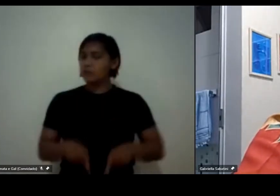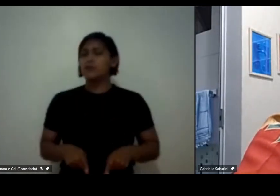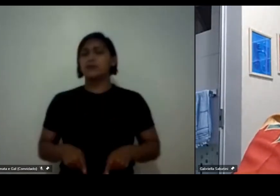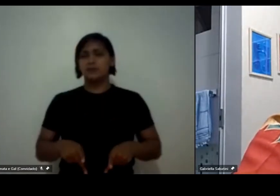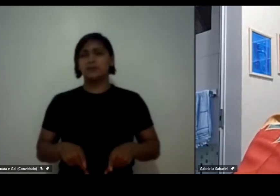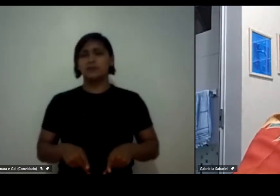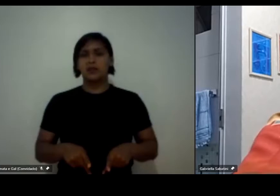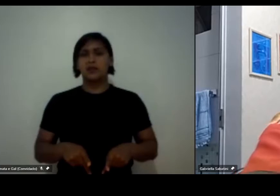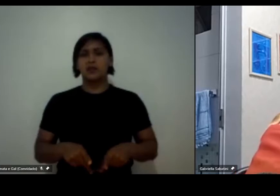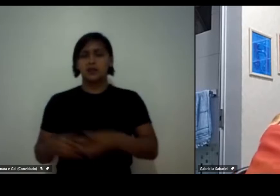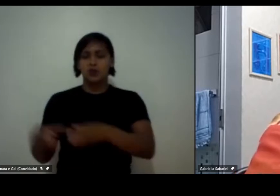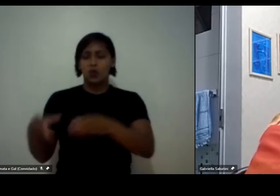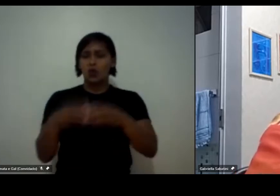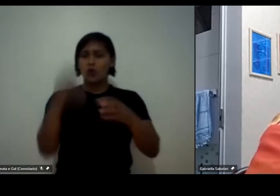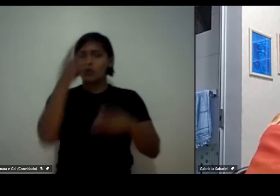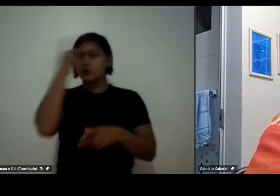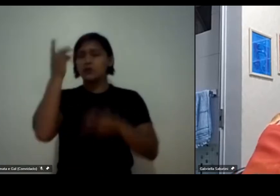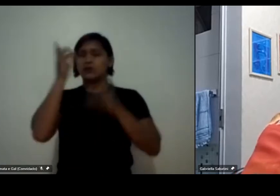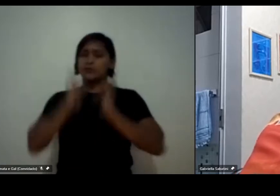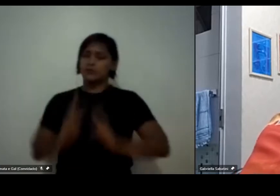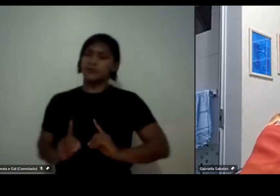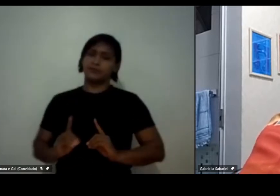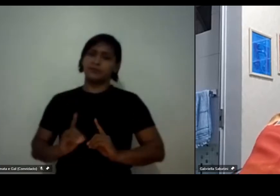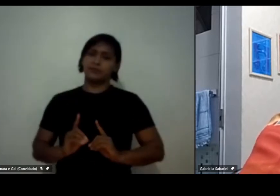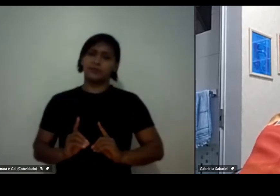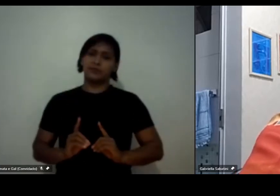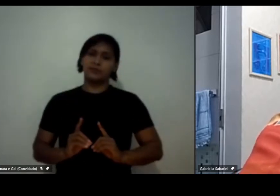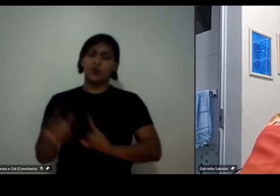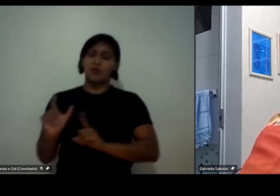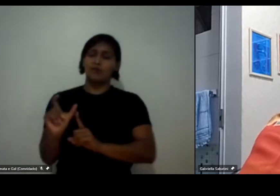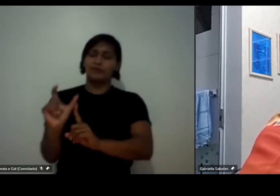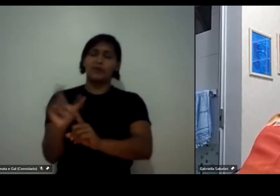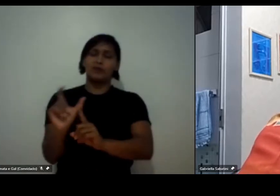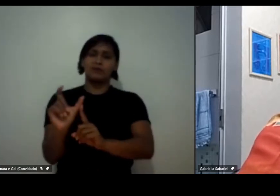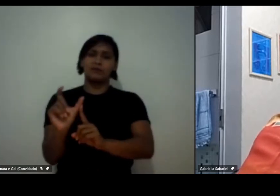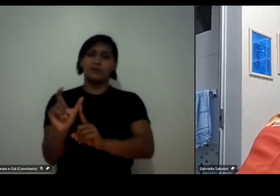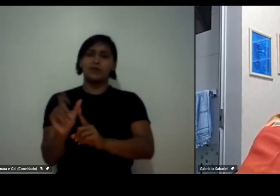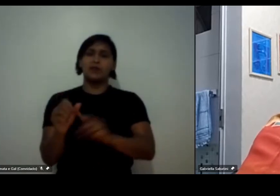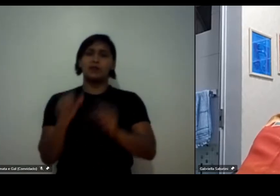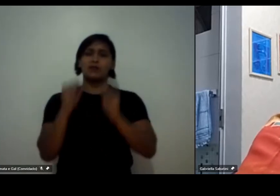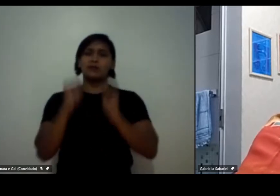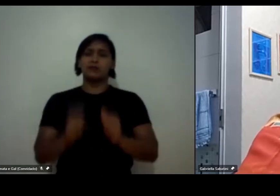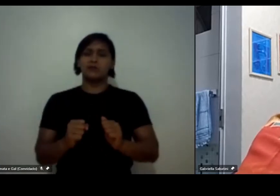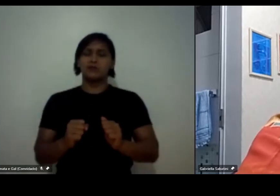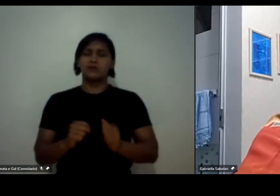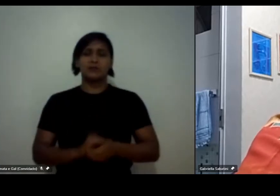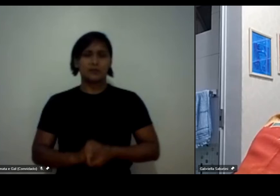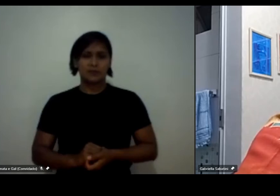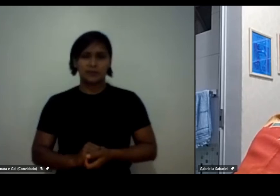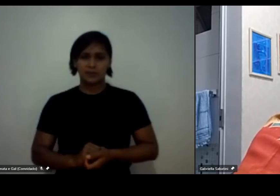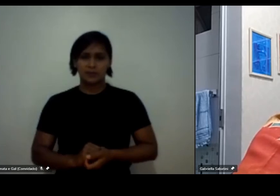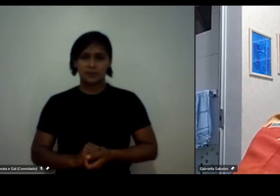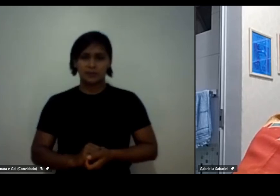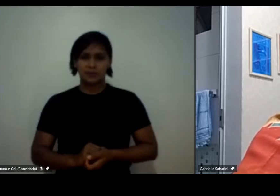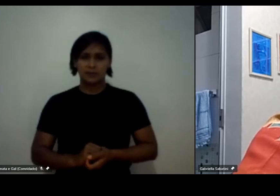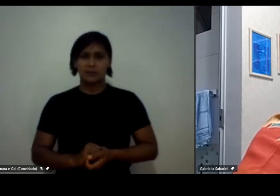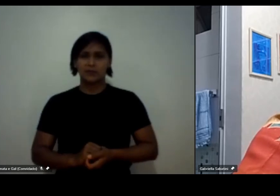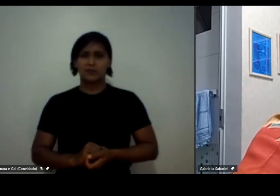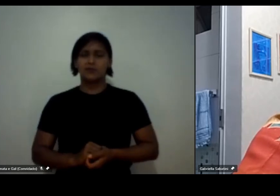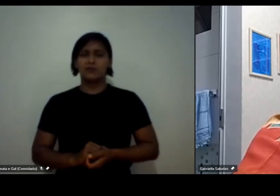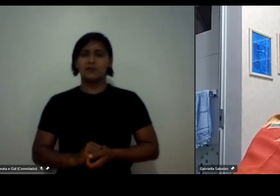categoria deficiente. Sou refém de um poder que me torna cada dia mais